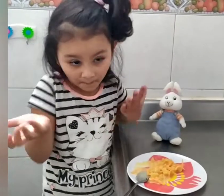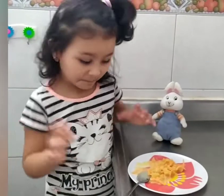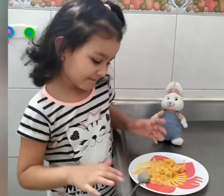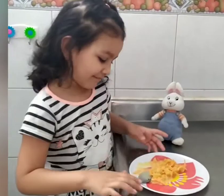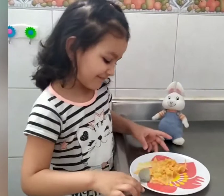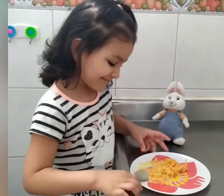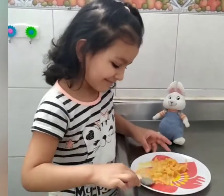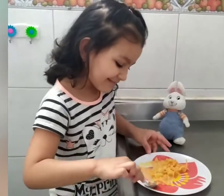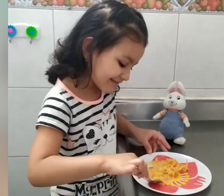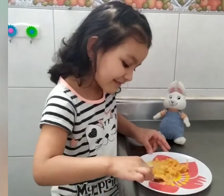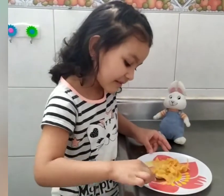está rica o fija,